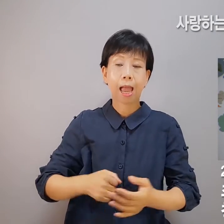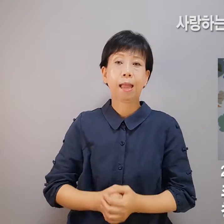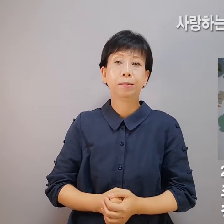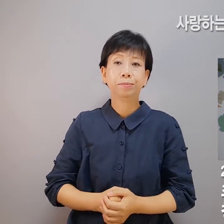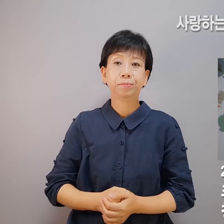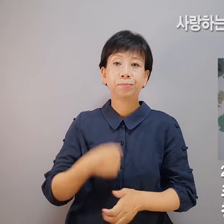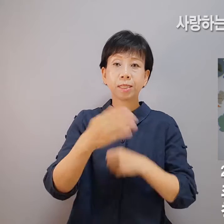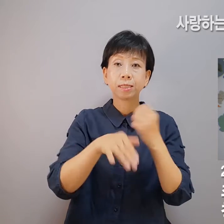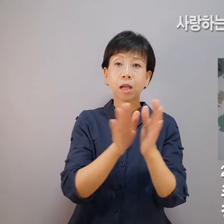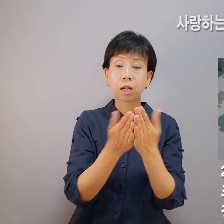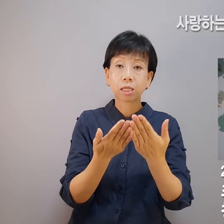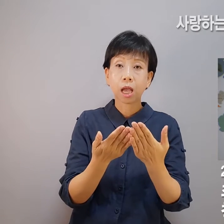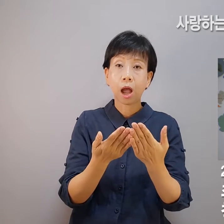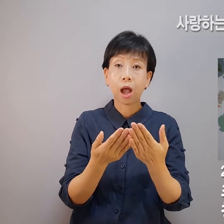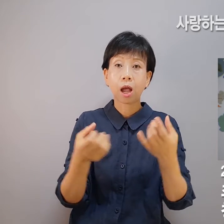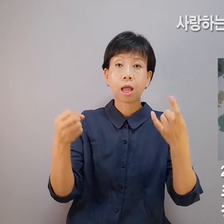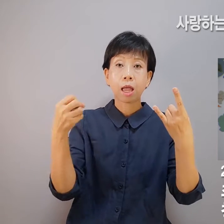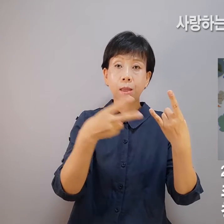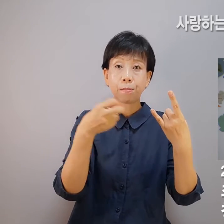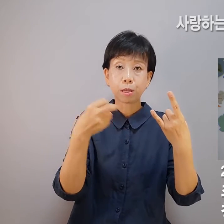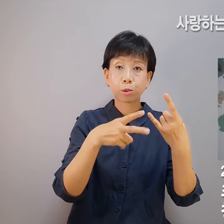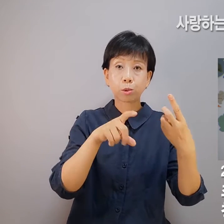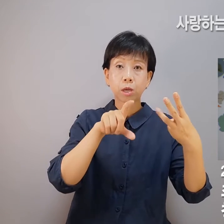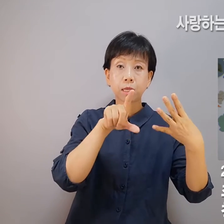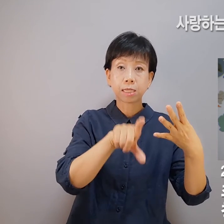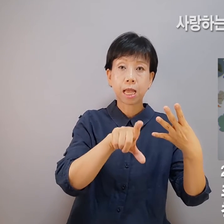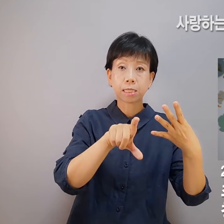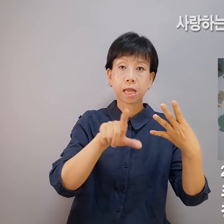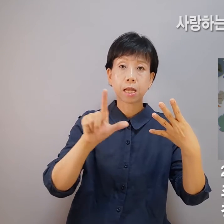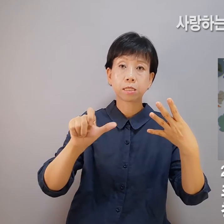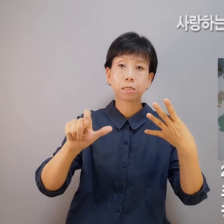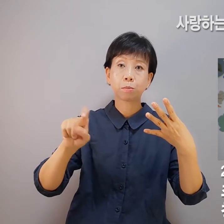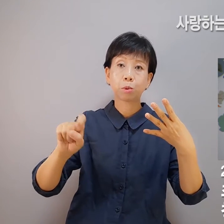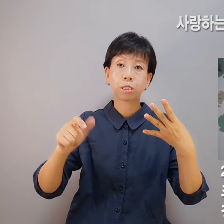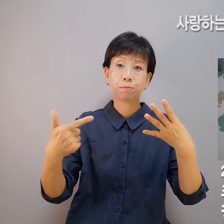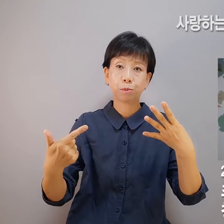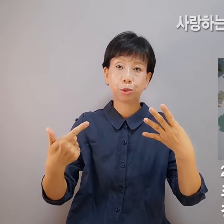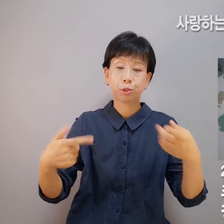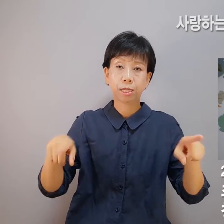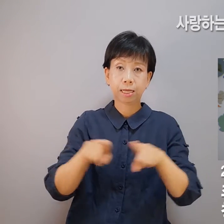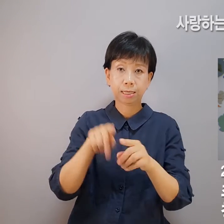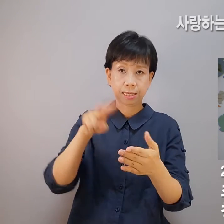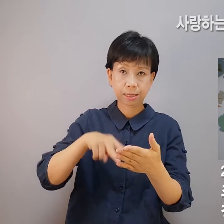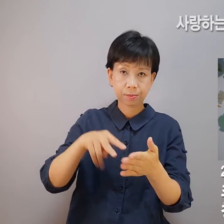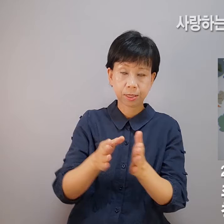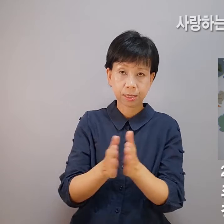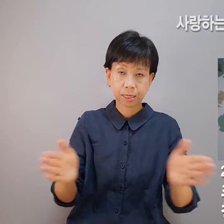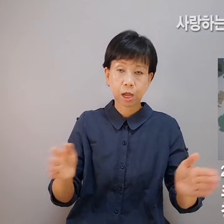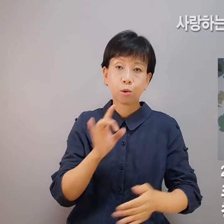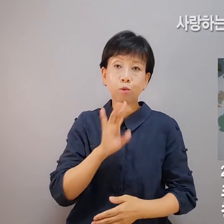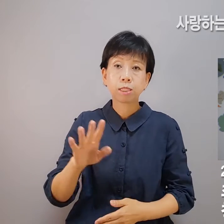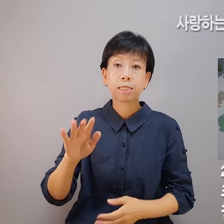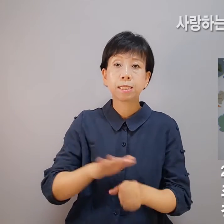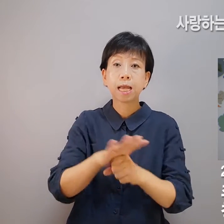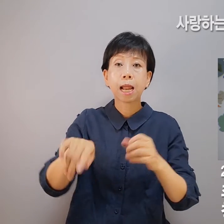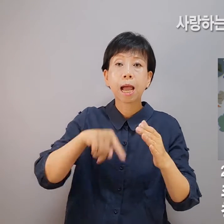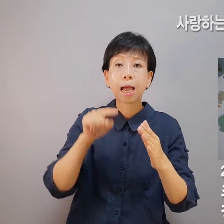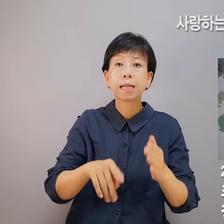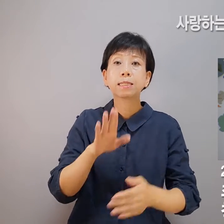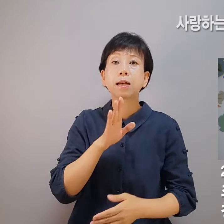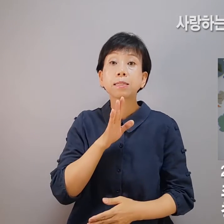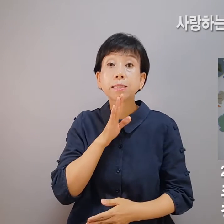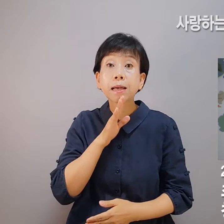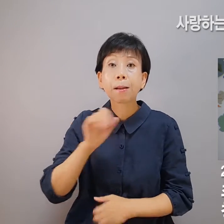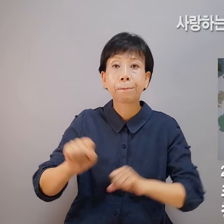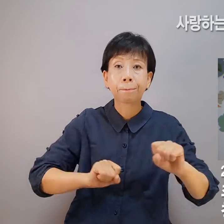성경 말씀 에베소서 4장 15절 16절도 한번 같이 읽어주십시오. 오직 사랑 안에서 참된 것을